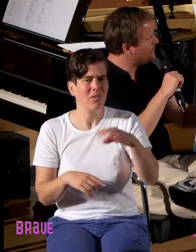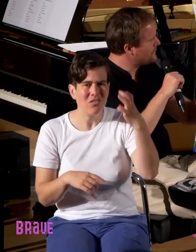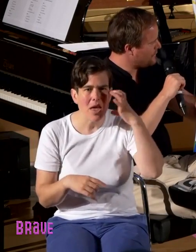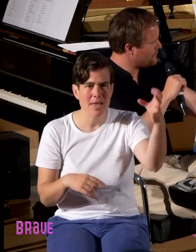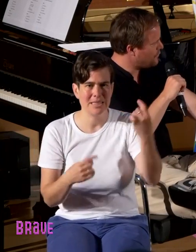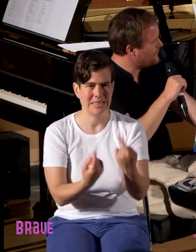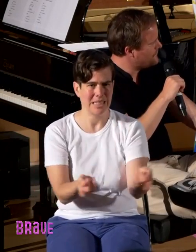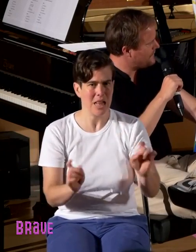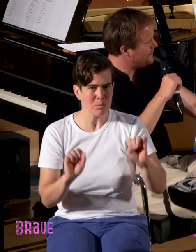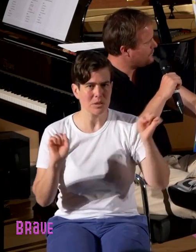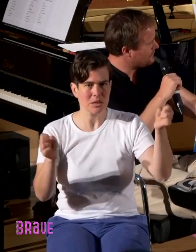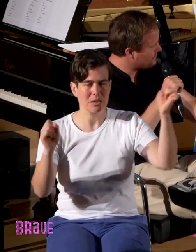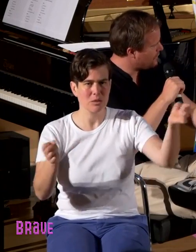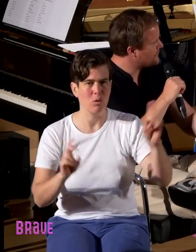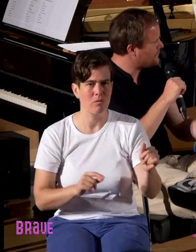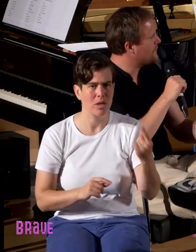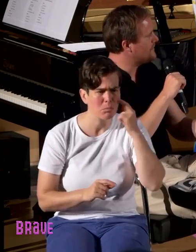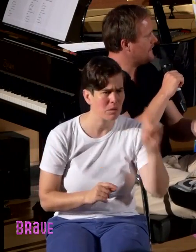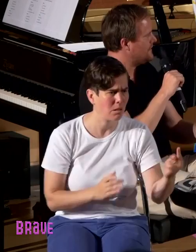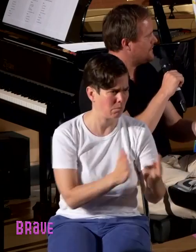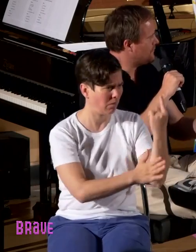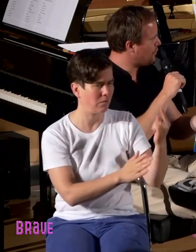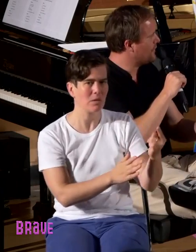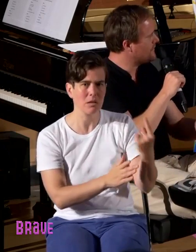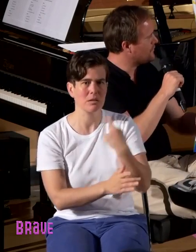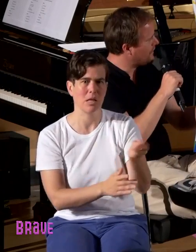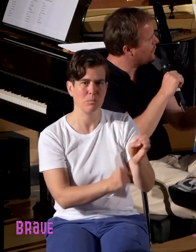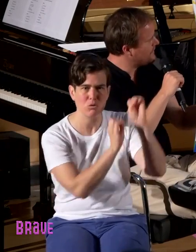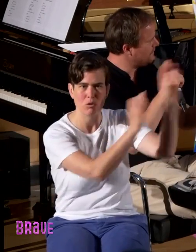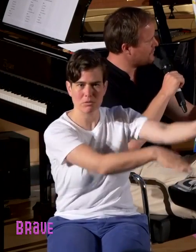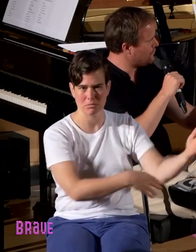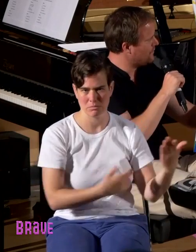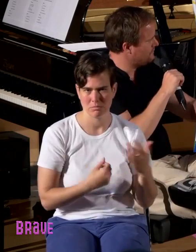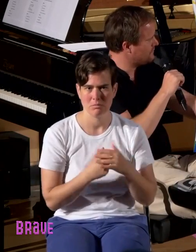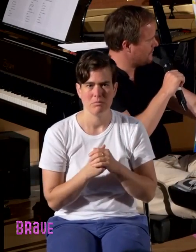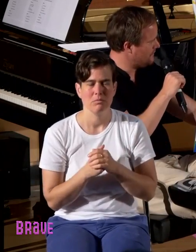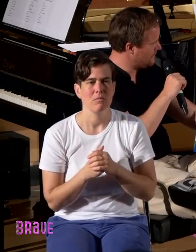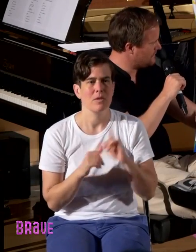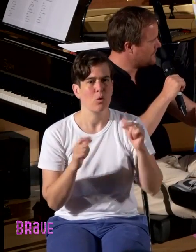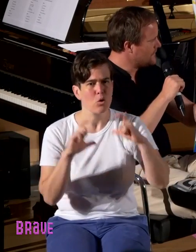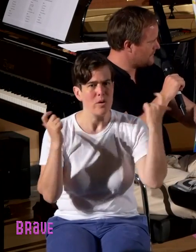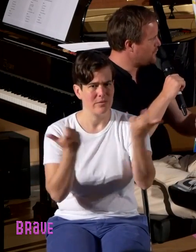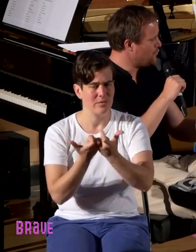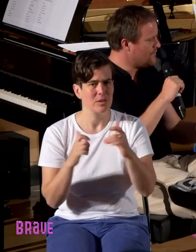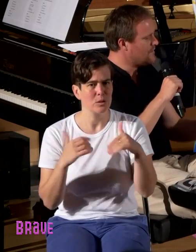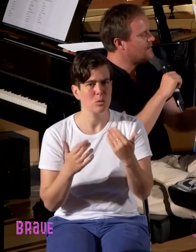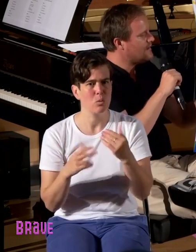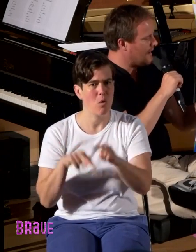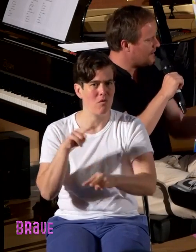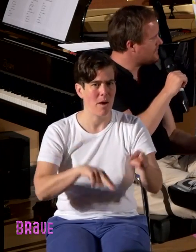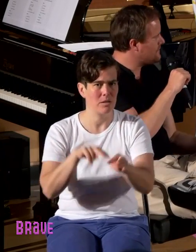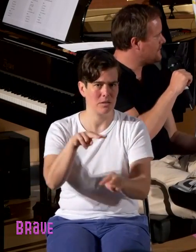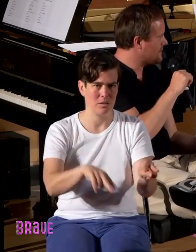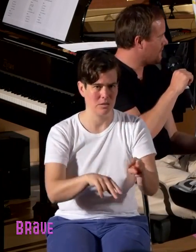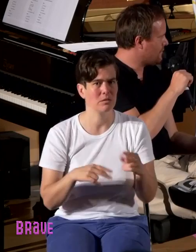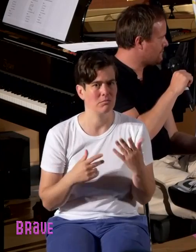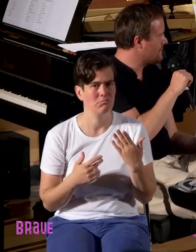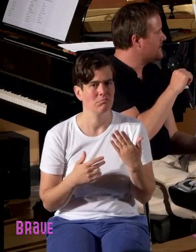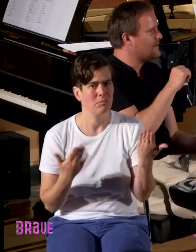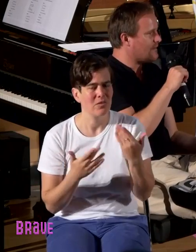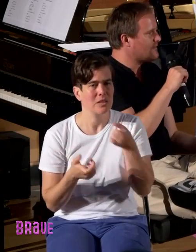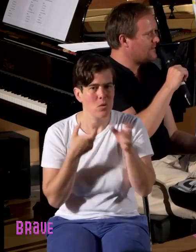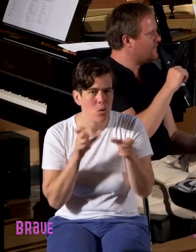es kommt aus dem Umfeld und es kommt von den Leuten. Und auch in ihren Kurven und in ihren Tribünen achten sie